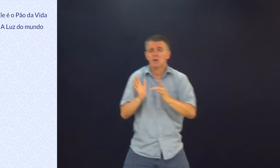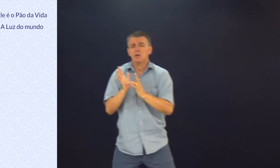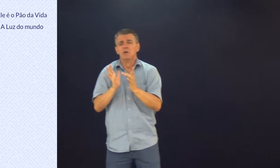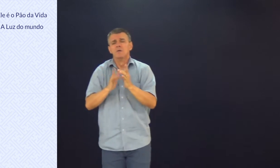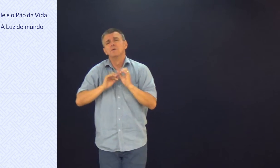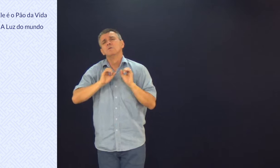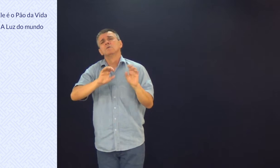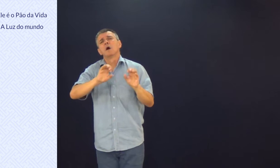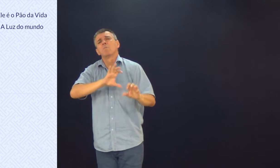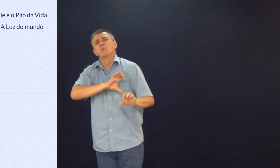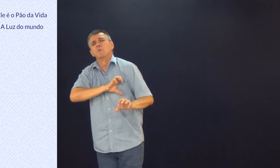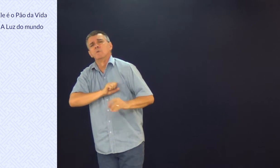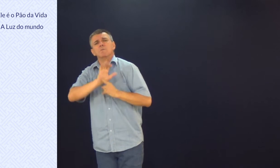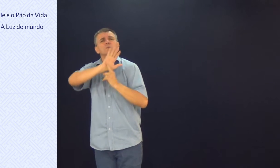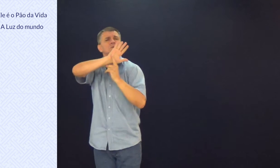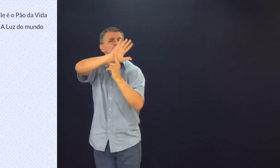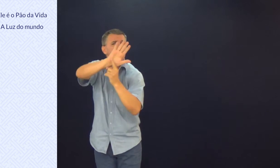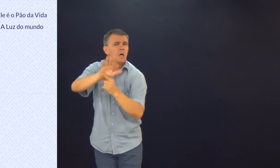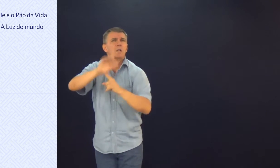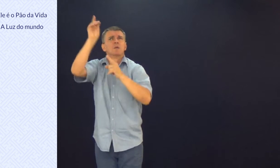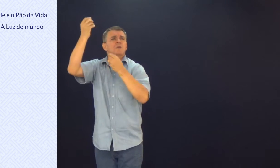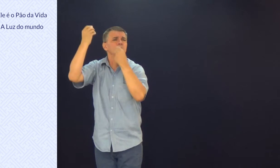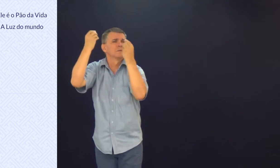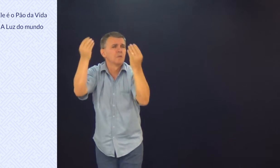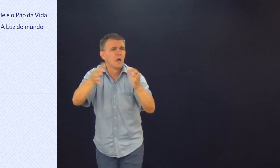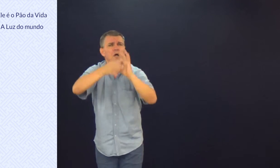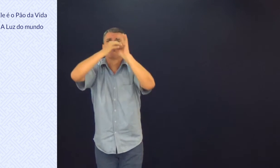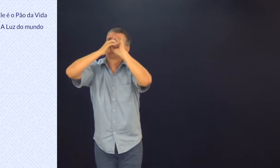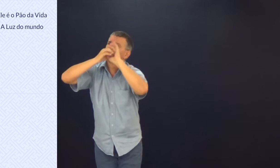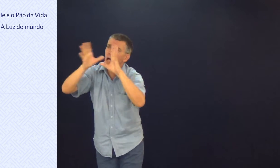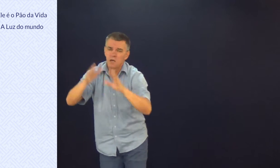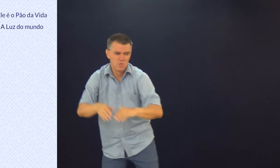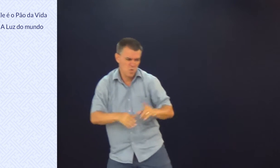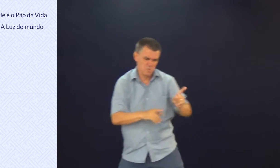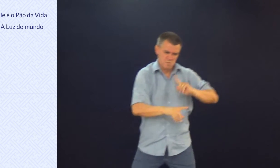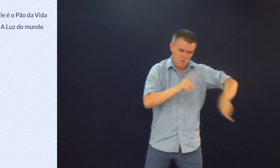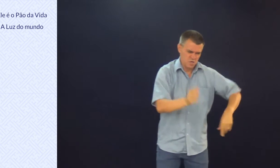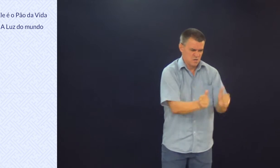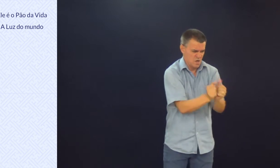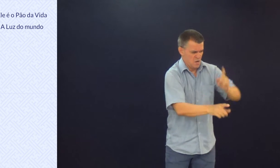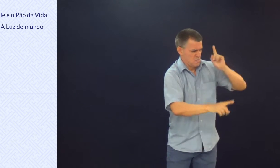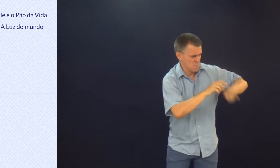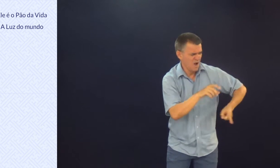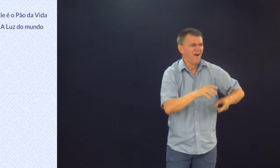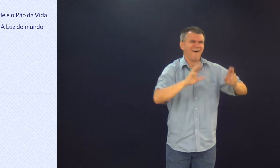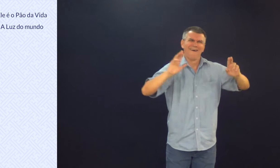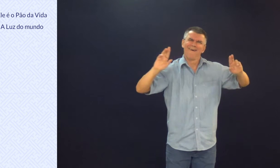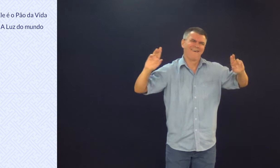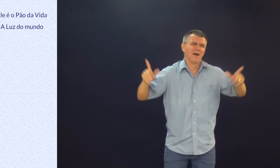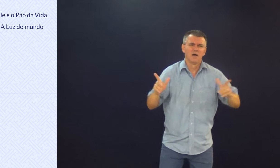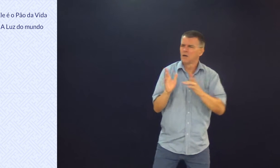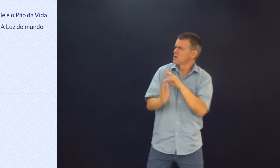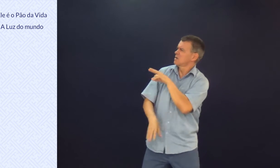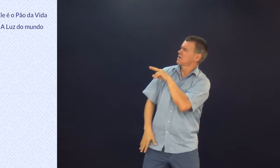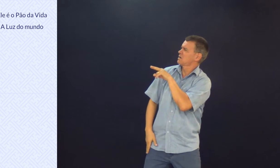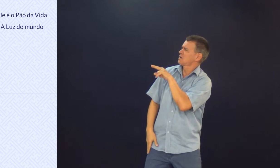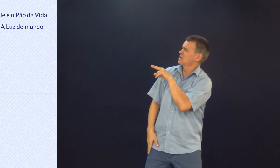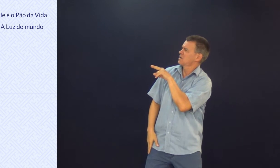jesus e era muito simples o que ele pegava muito simples enquanto isso as pessoas criam e se a lei pode fazer